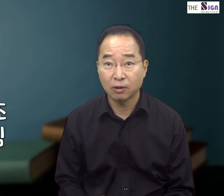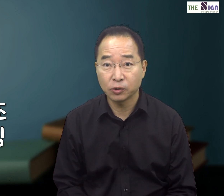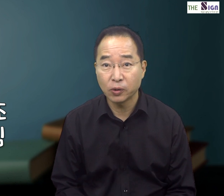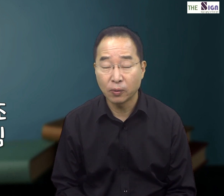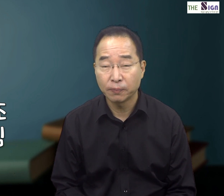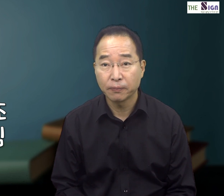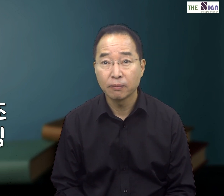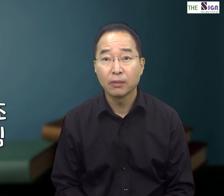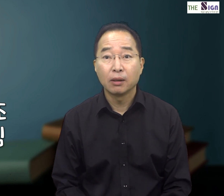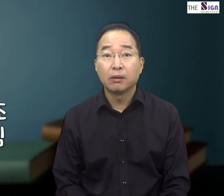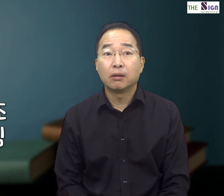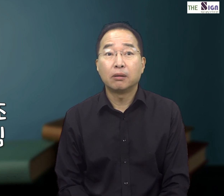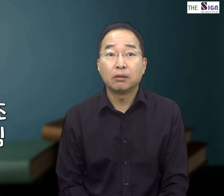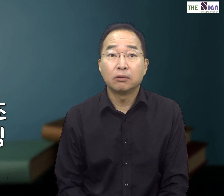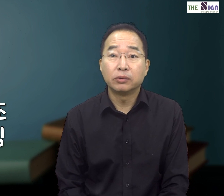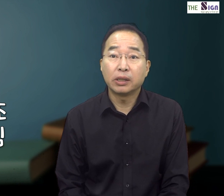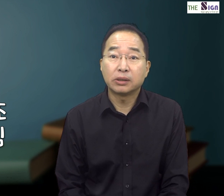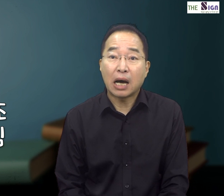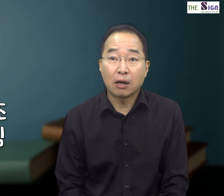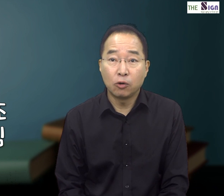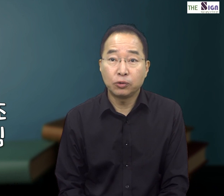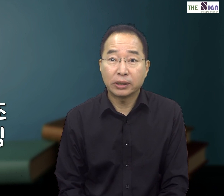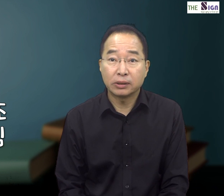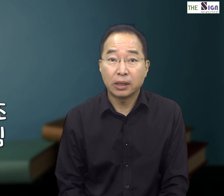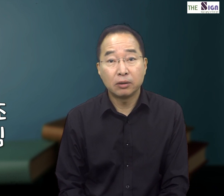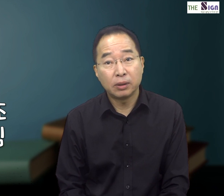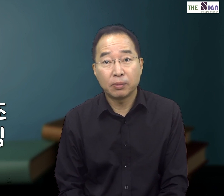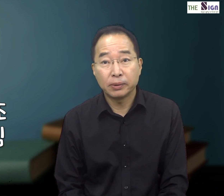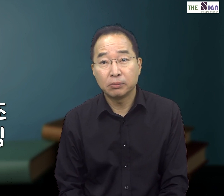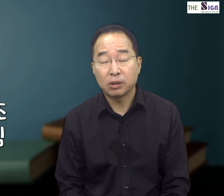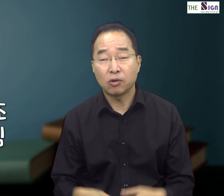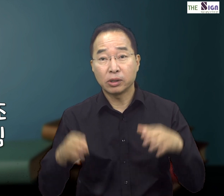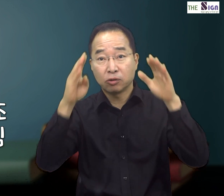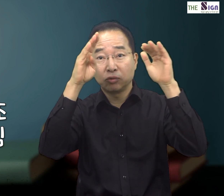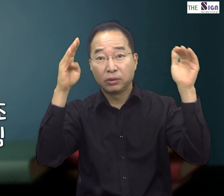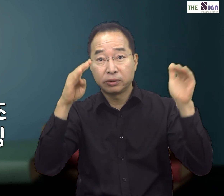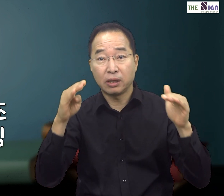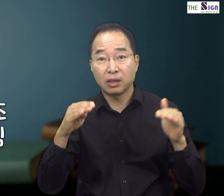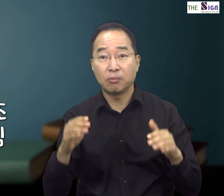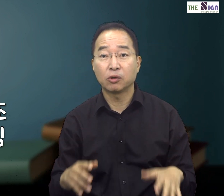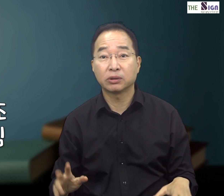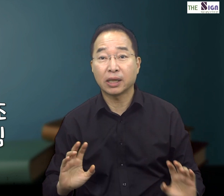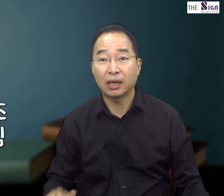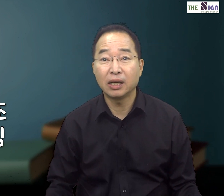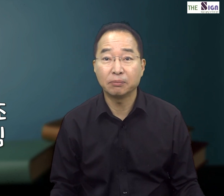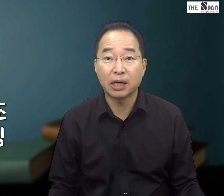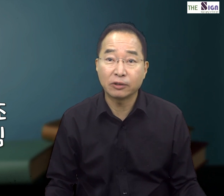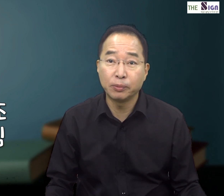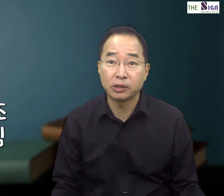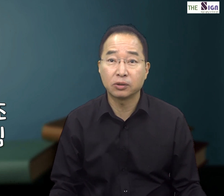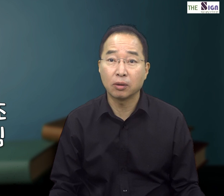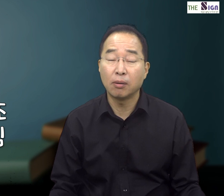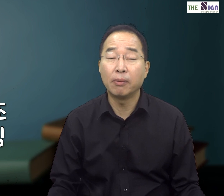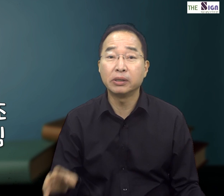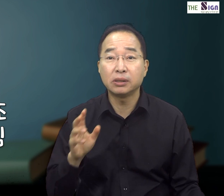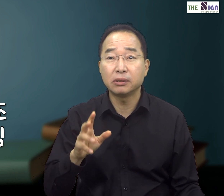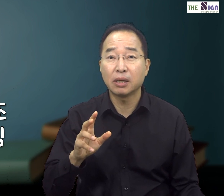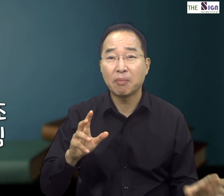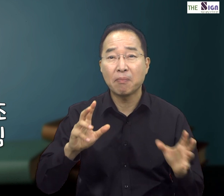거죠. 우리가 이제 앙코르와트나 이런 데 보면은 뭐 거기서 되는 게 뭐 장난이 아닙니다. 아주 멋있죠. 멋있는데 막